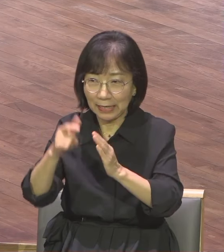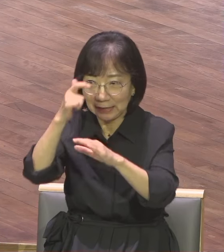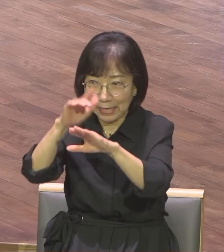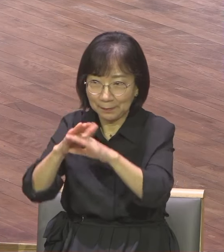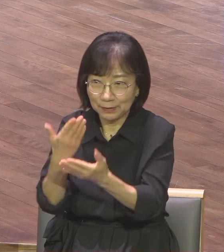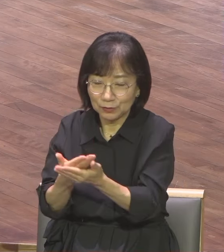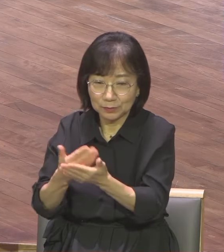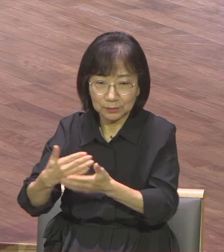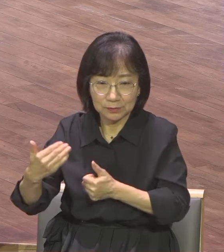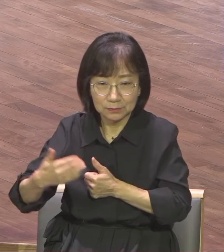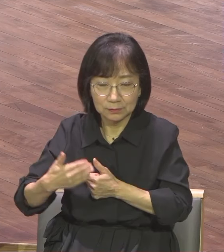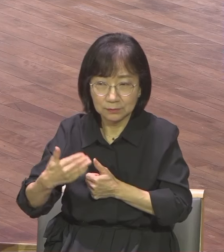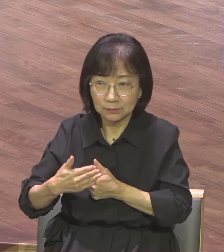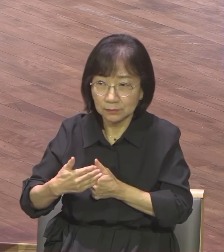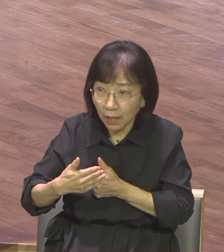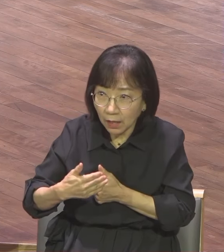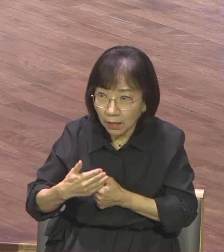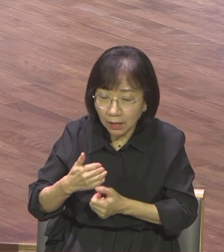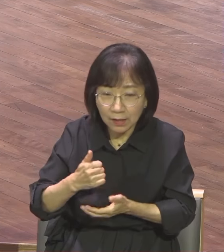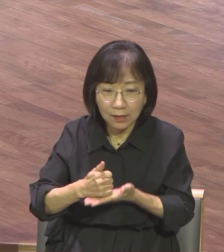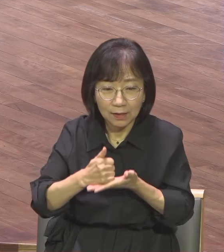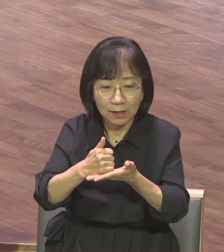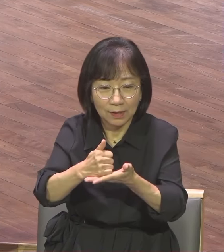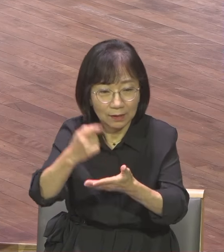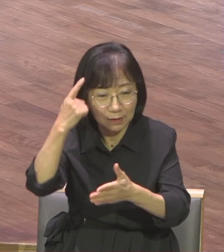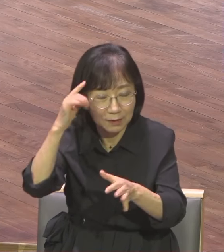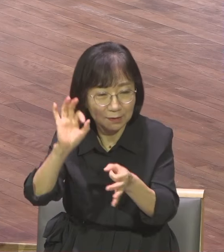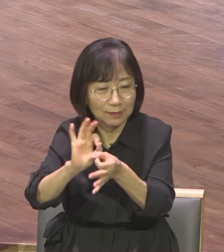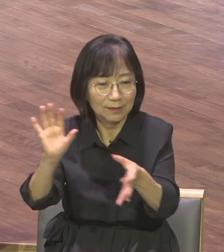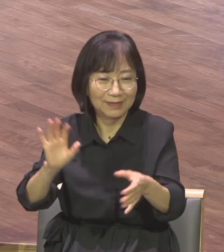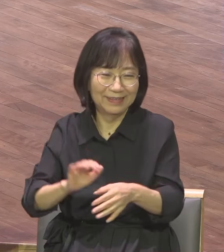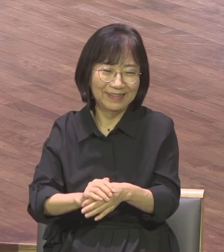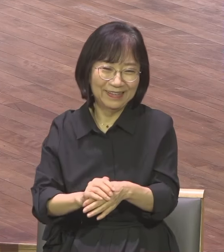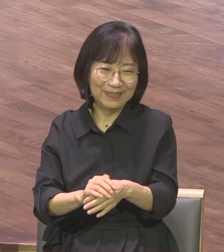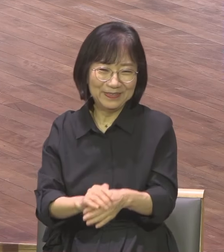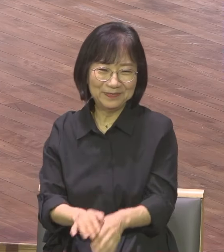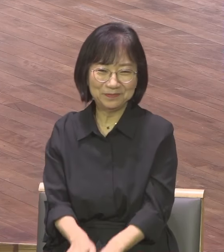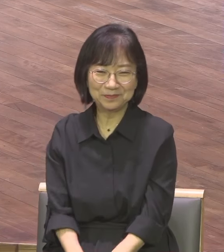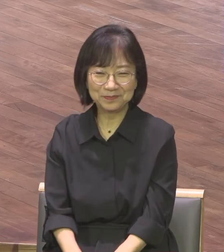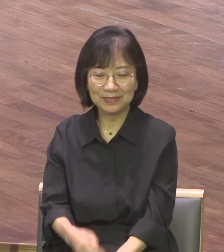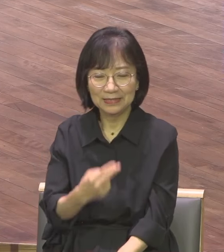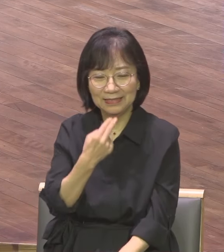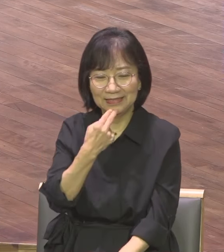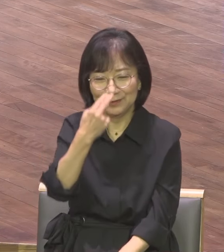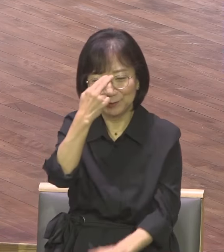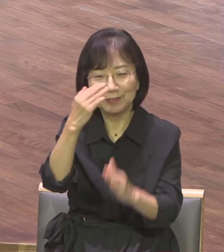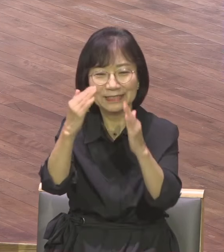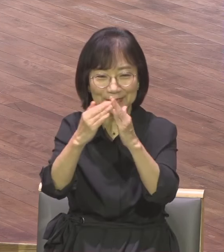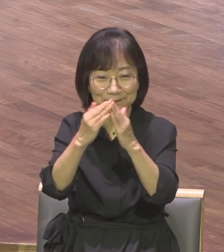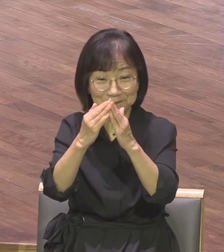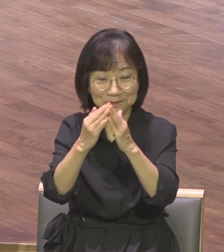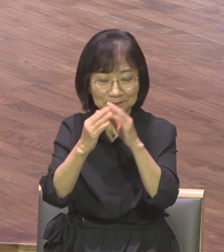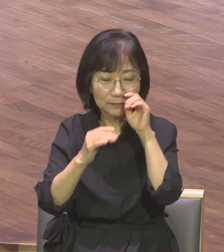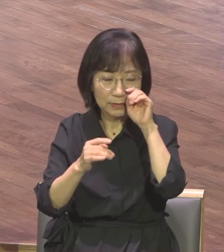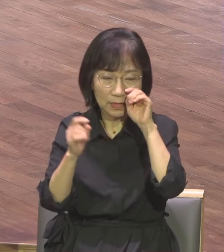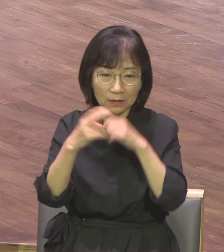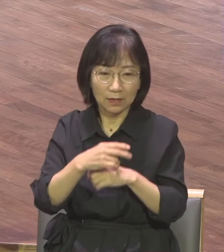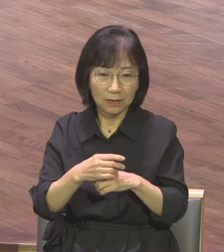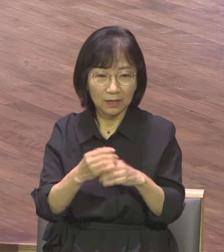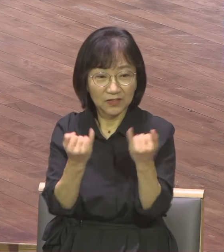밝합니까 어두컴컴하고 앞에는 이 포스터가 여자들의 수영복인 포스터들이 딱